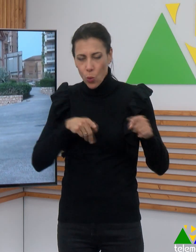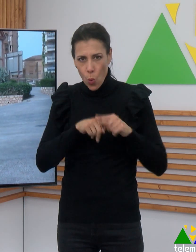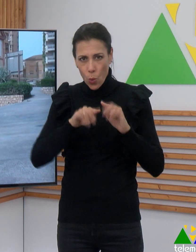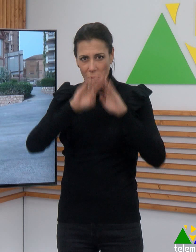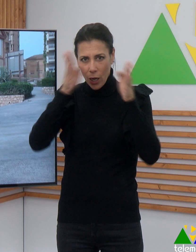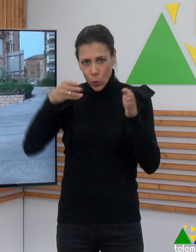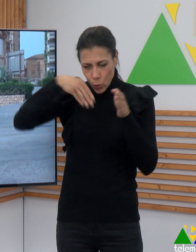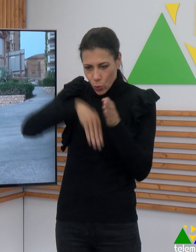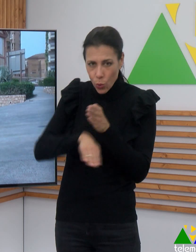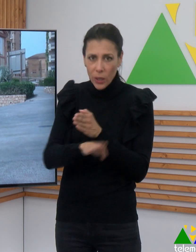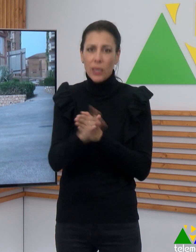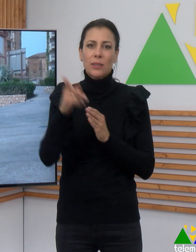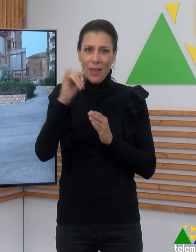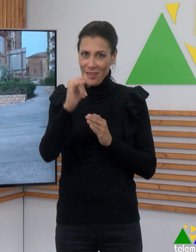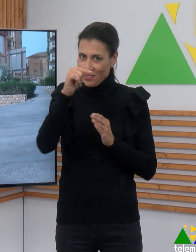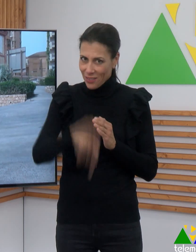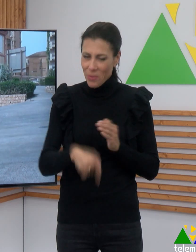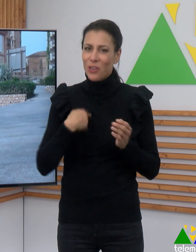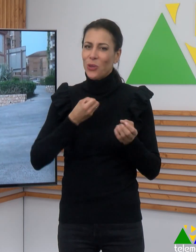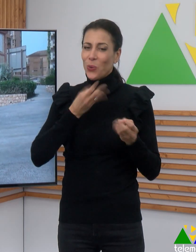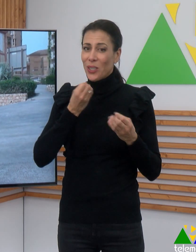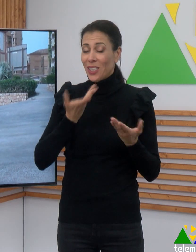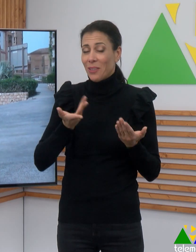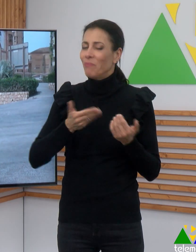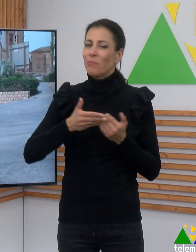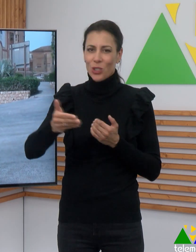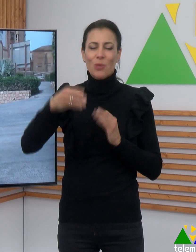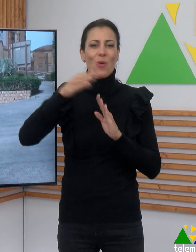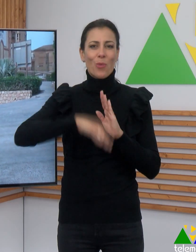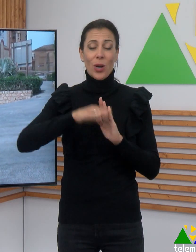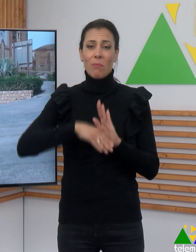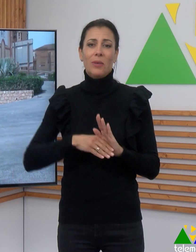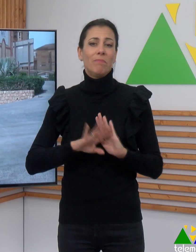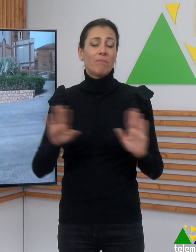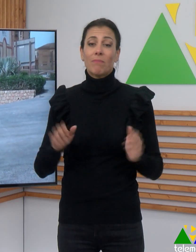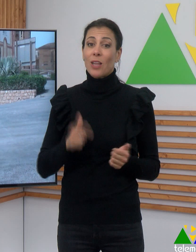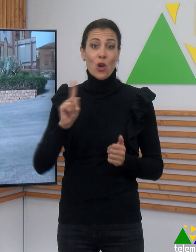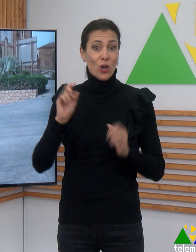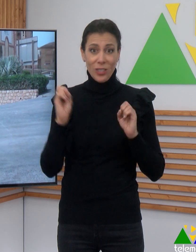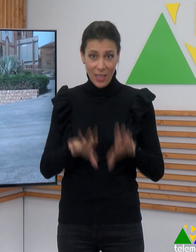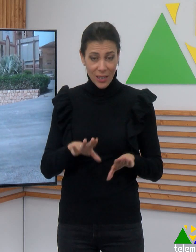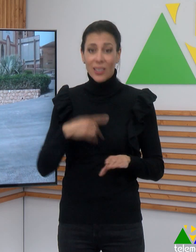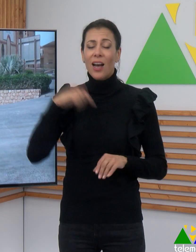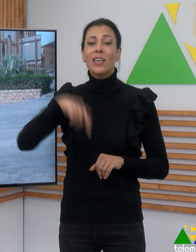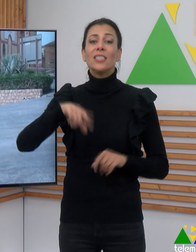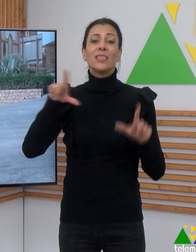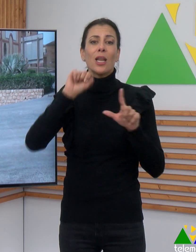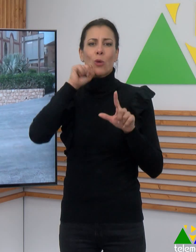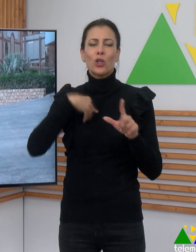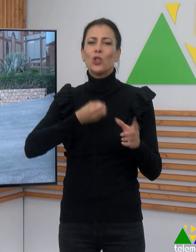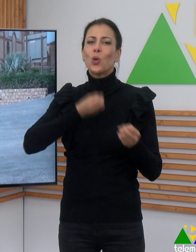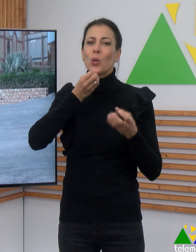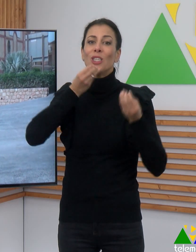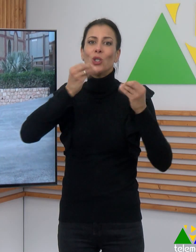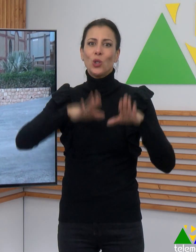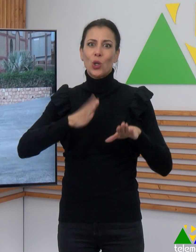de túneles y de tesoros, como digo, que había por aquí y que se la vamos a contar en nuestro próximo programa. Así que no nos dejen, ya saben que aquí en Telemotril les vamos contando la historia